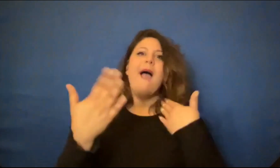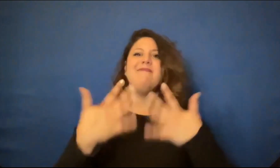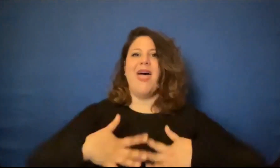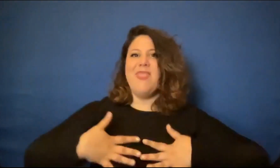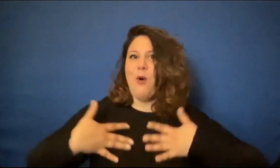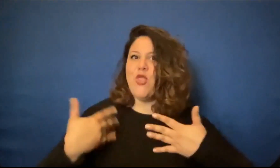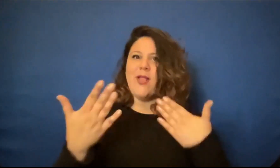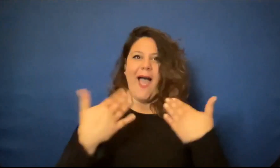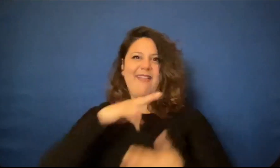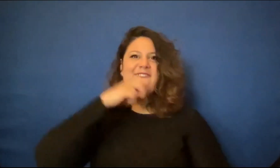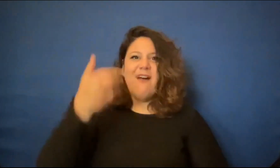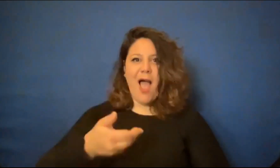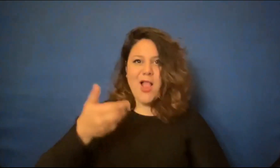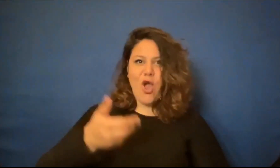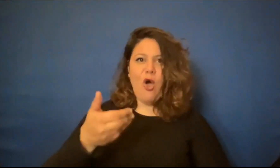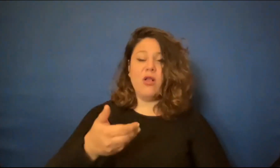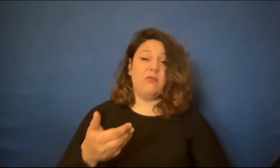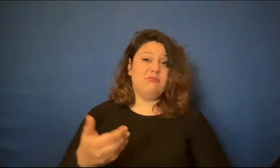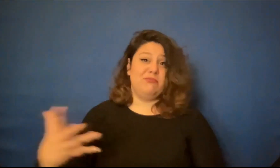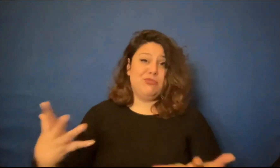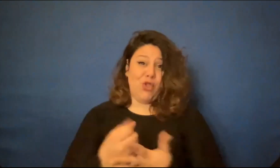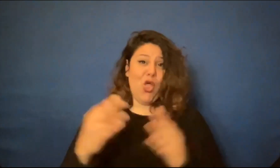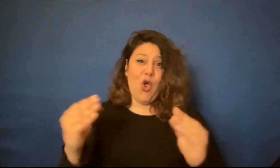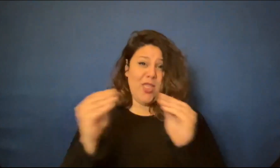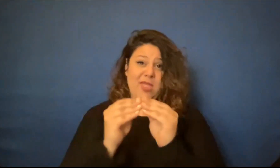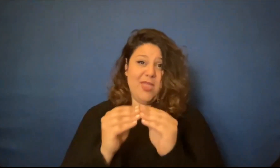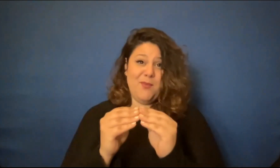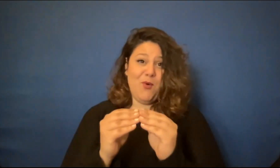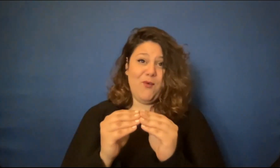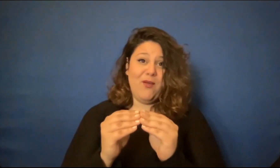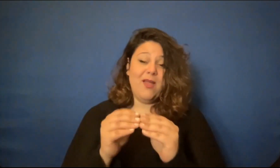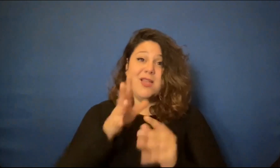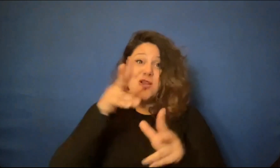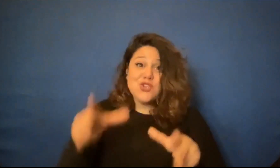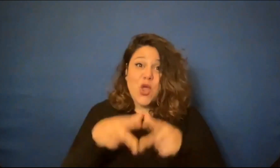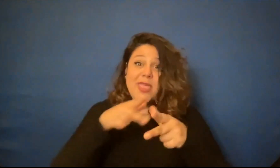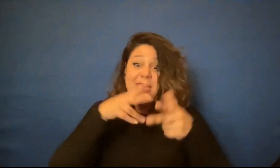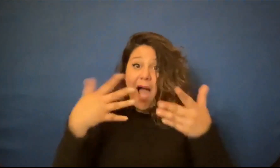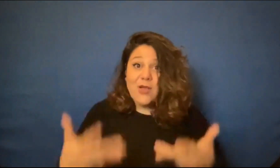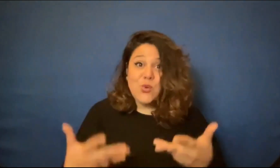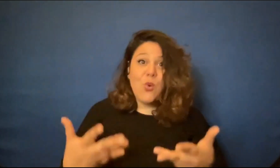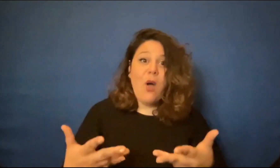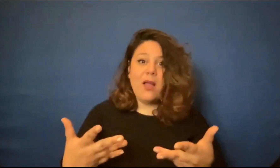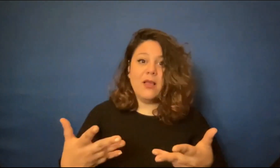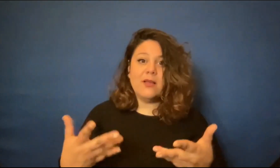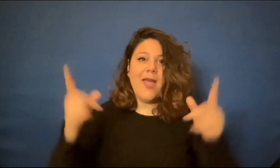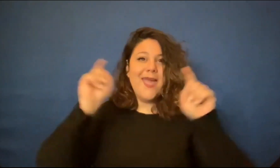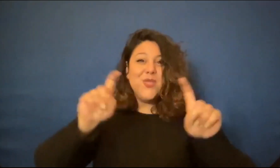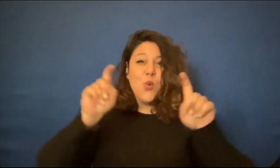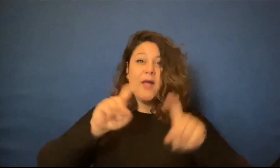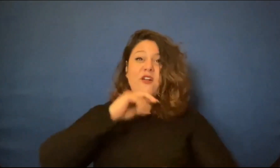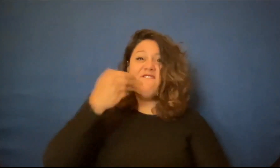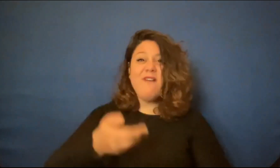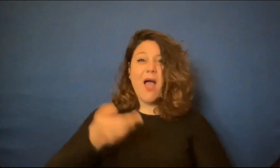valores, que lo estamos diciendo todos, ¿no? En una sociedad como la actual, en estos momentos, la educación en valores como que a